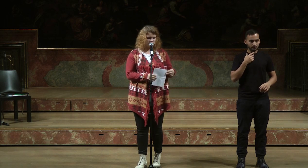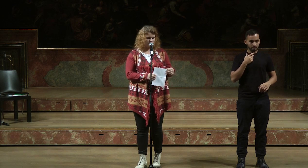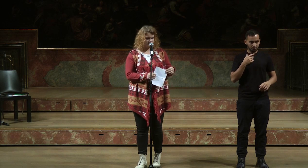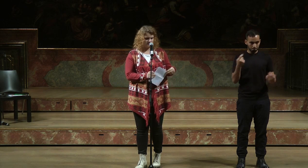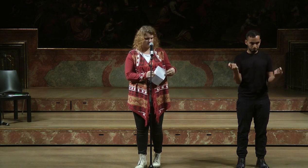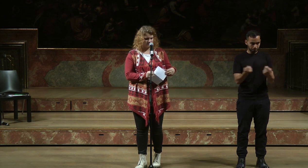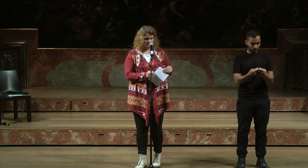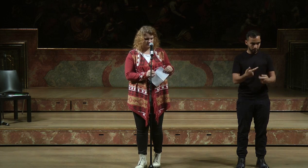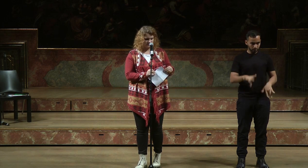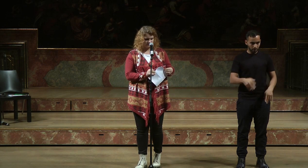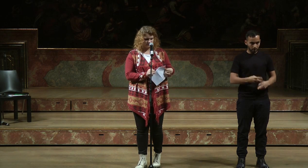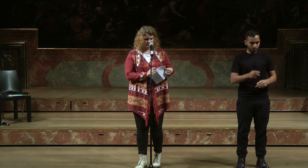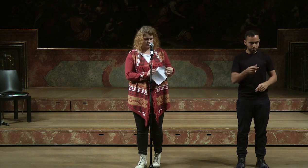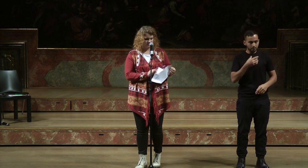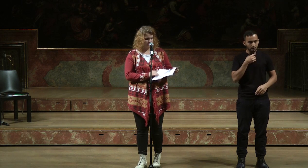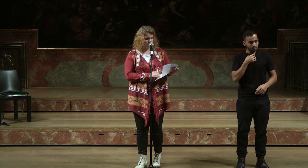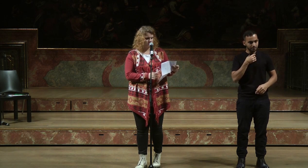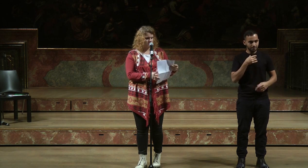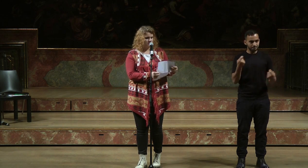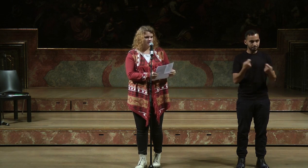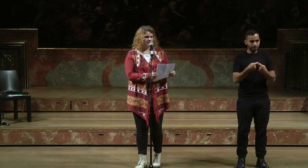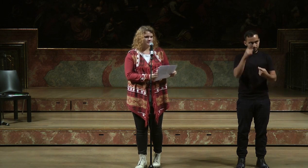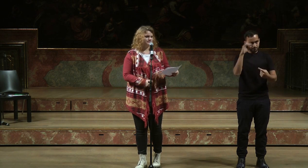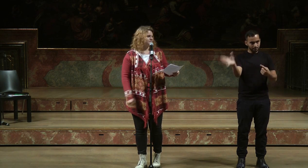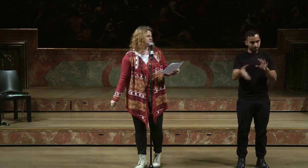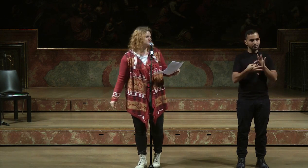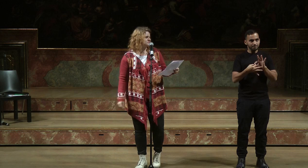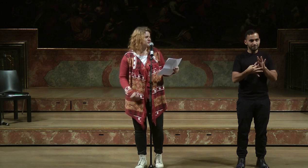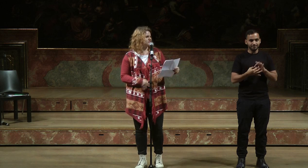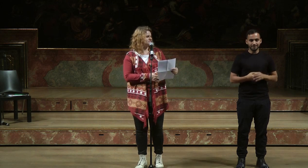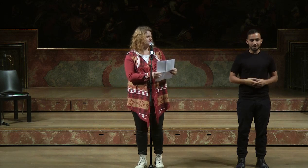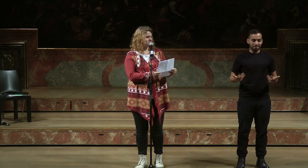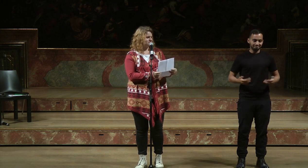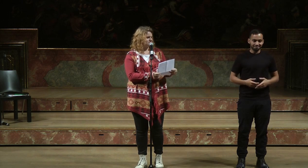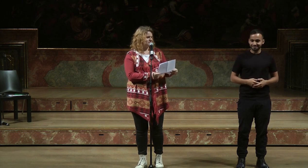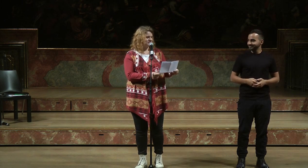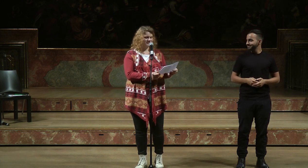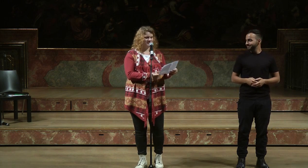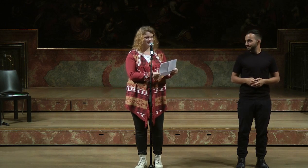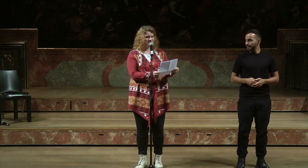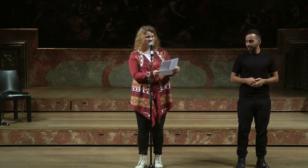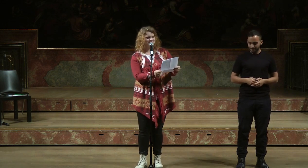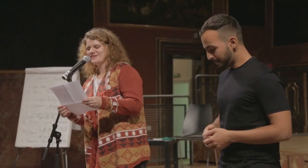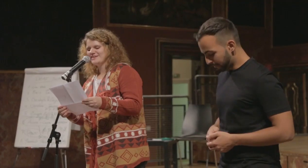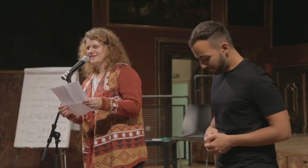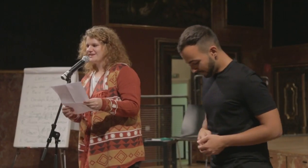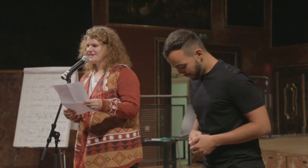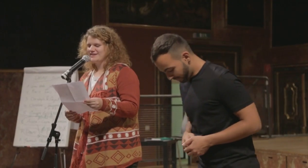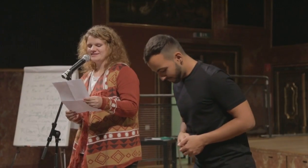irgendwie ganz klein zynisch mir gegenüber. Ja. Gut.